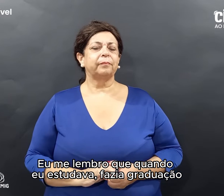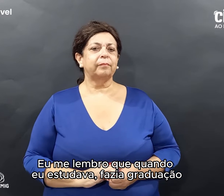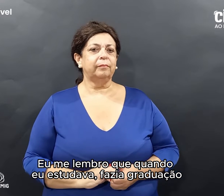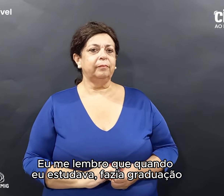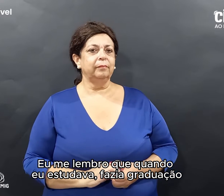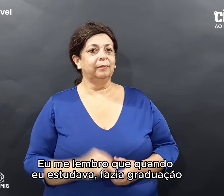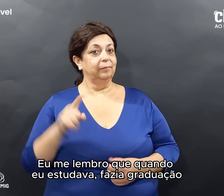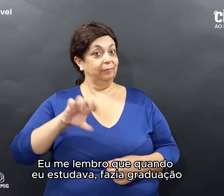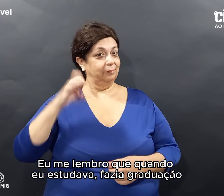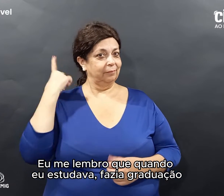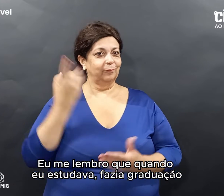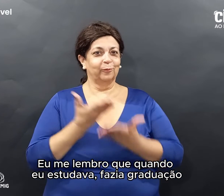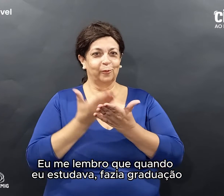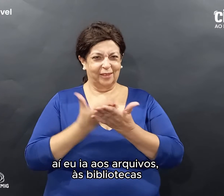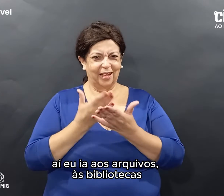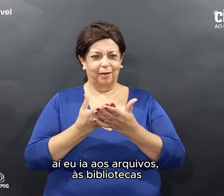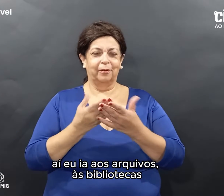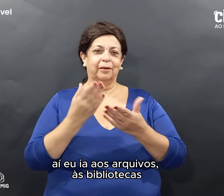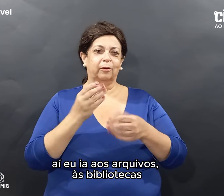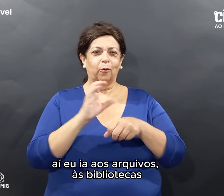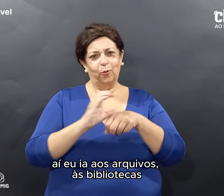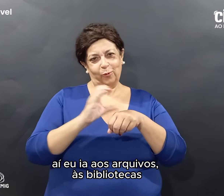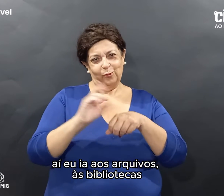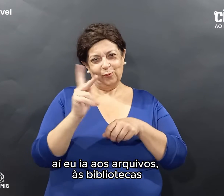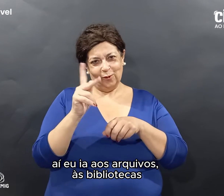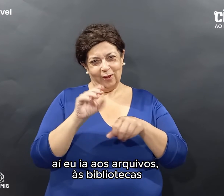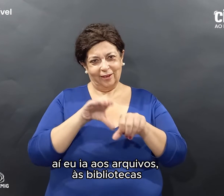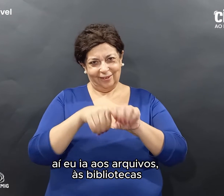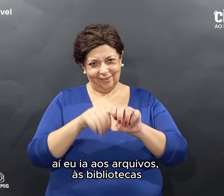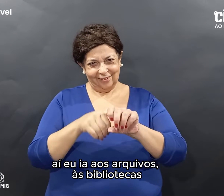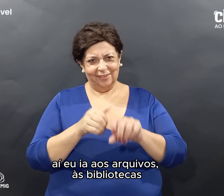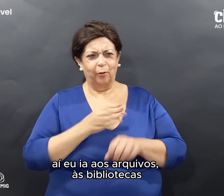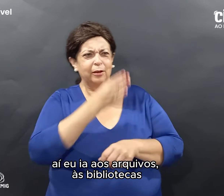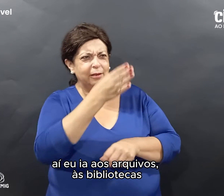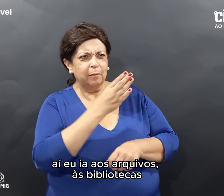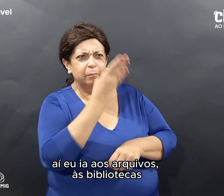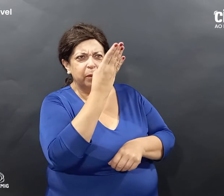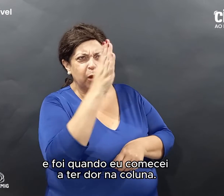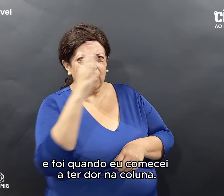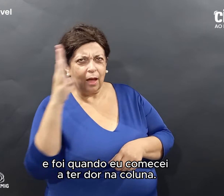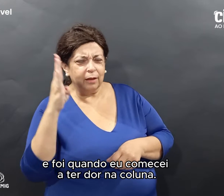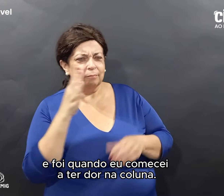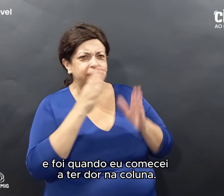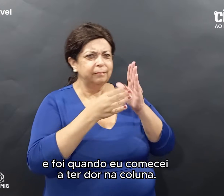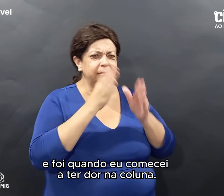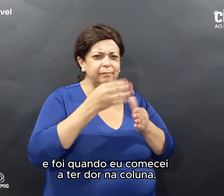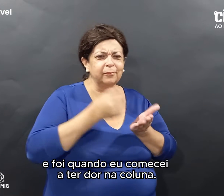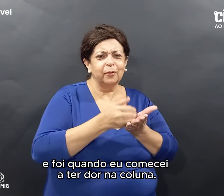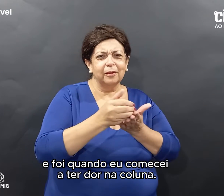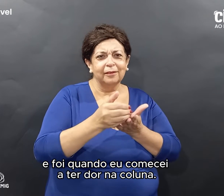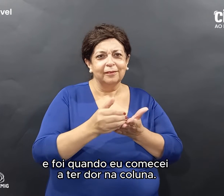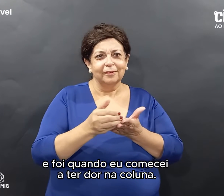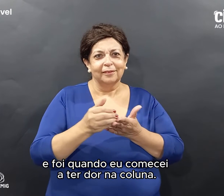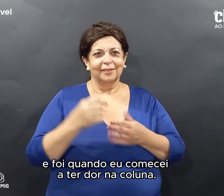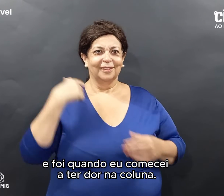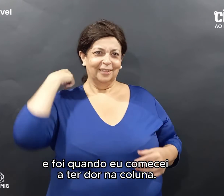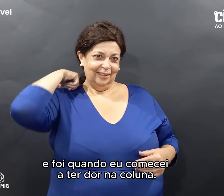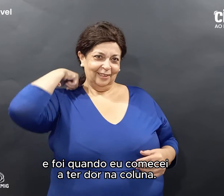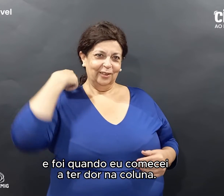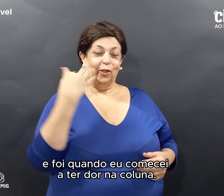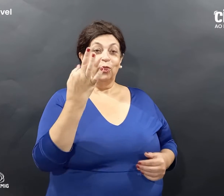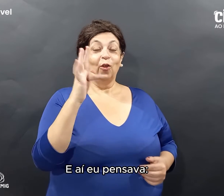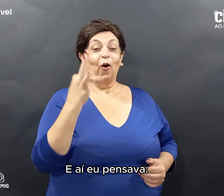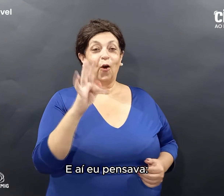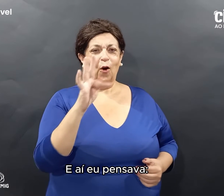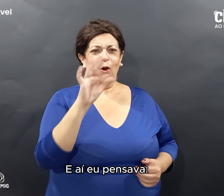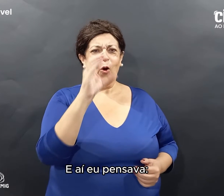quando eu estudava, fazia graduação, aí eu ia aos arquivos, às bibliotecas, e foi quando eu comecei a ter dor na coluna,